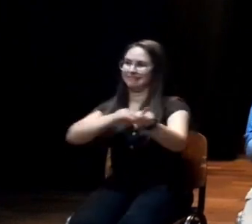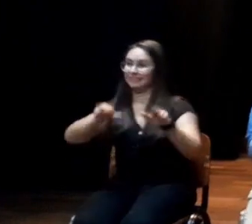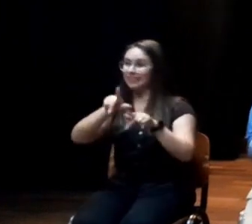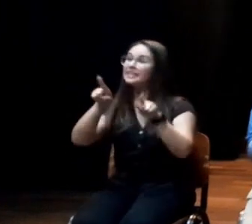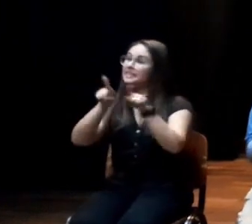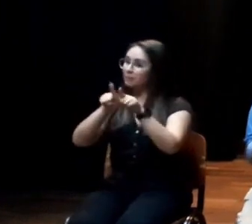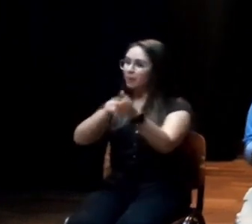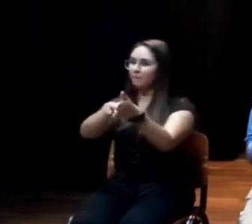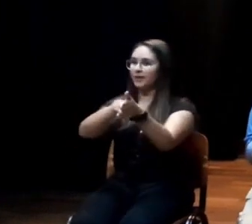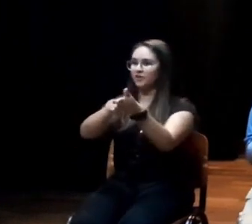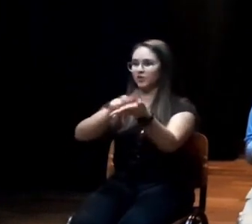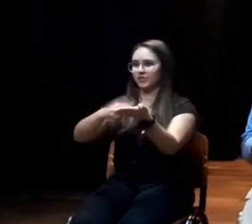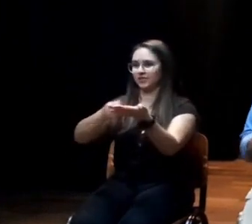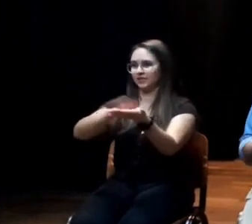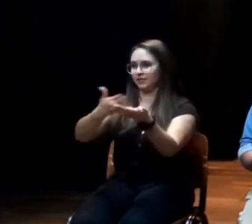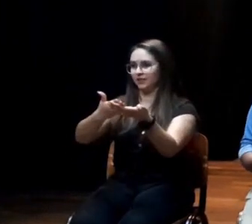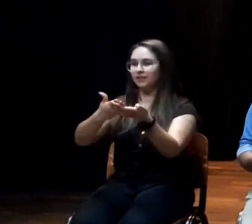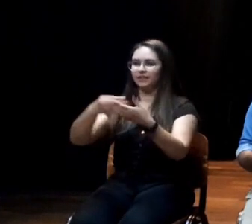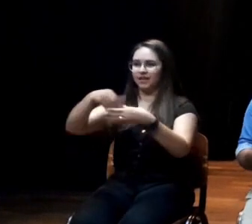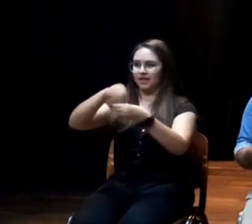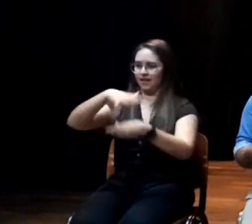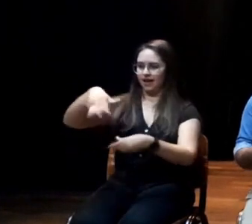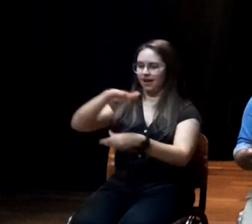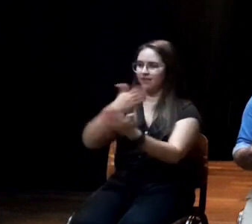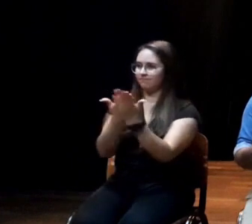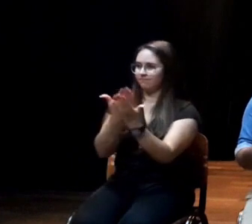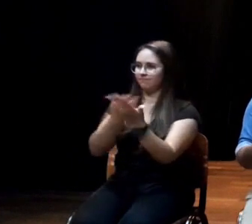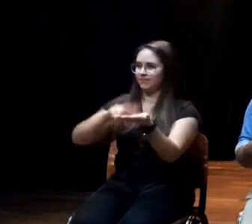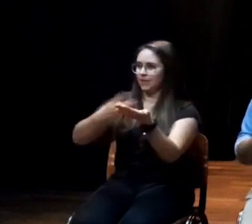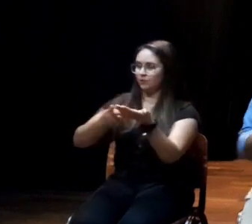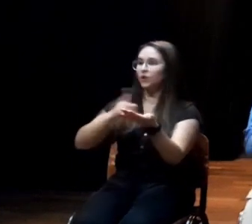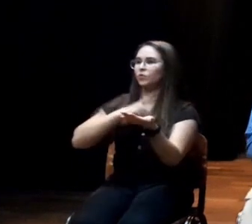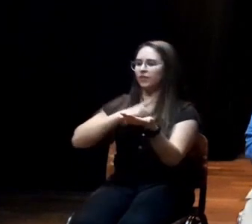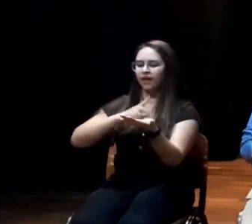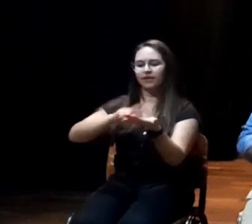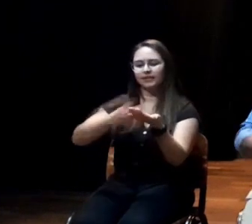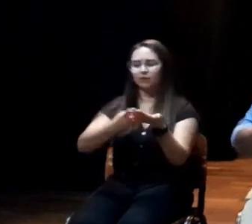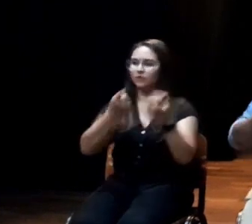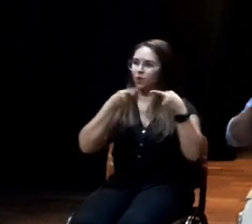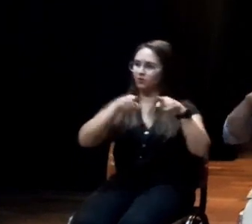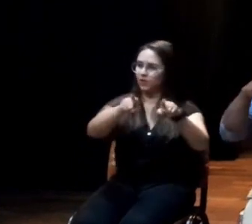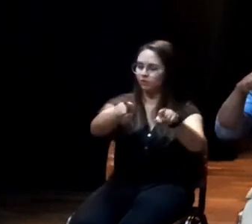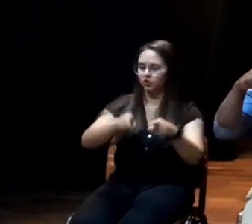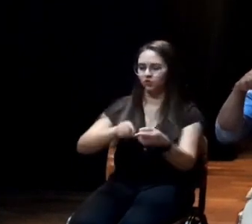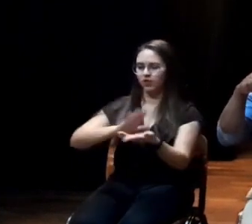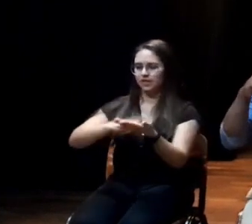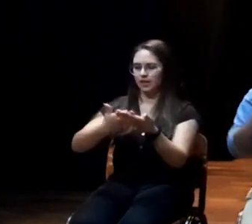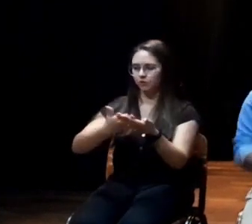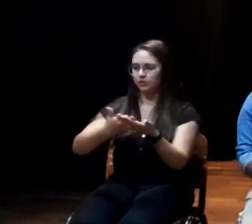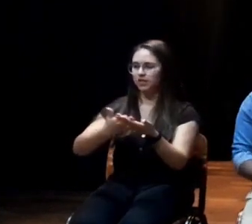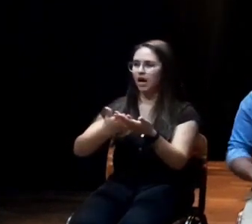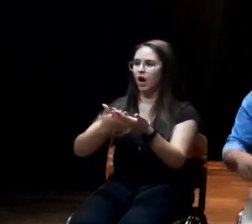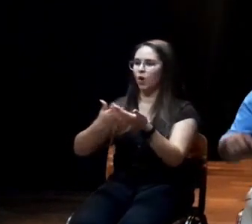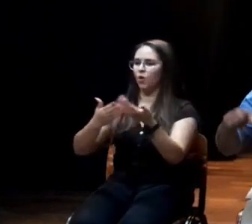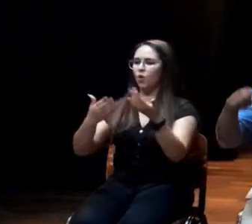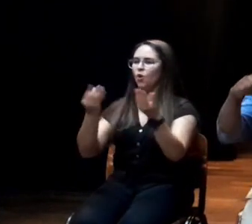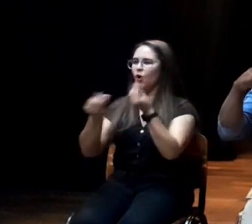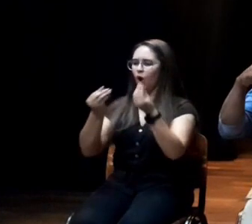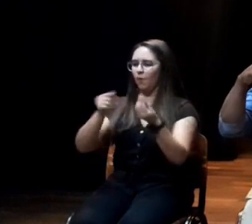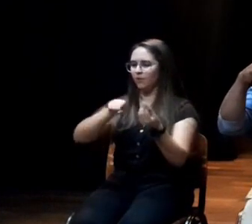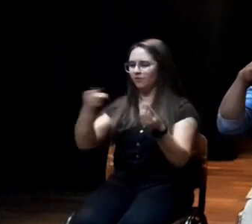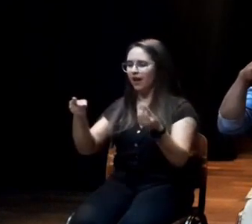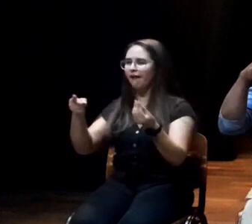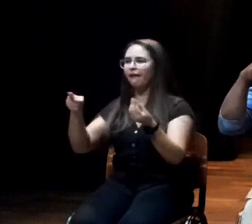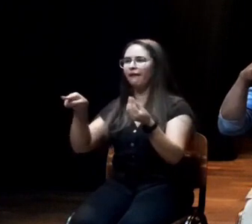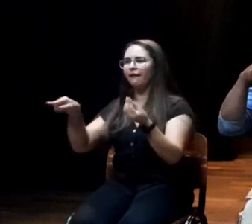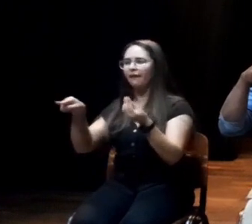que tem. Porque a gente tem, dentro do estudo de tradução, a gente vai ter a tradução consecutiva, a tradução por equivalência, a